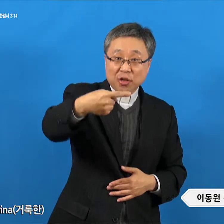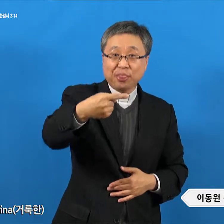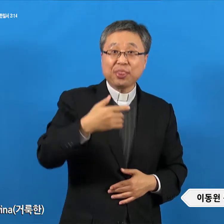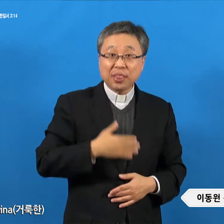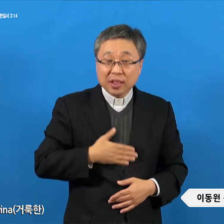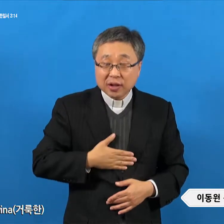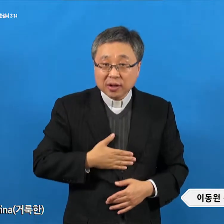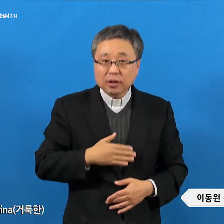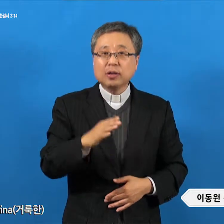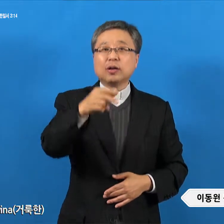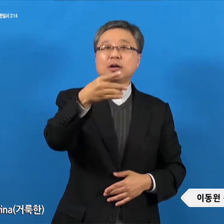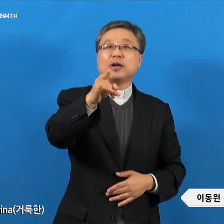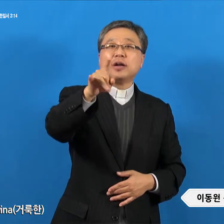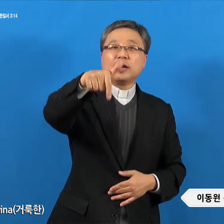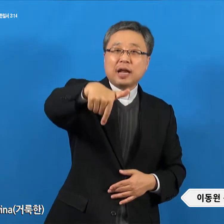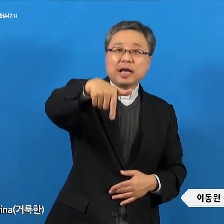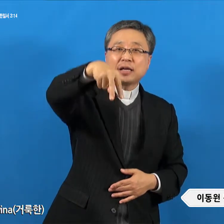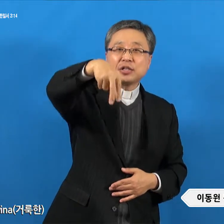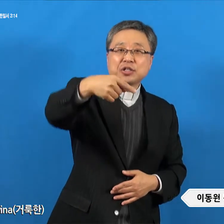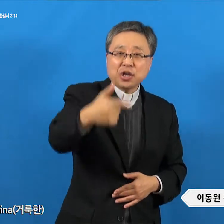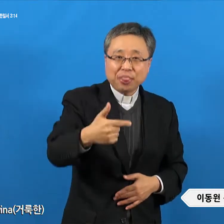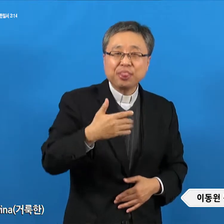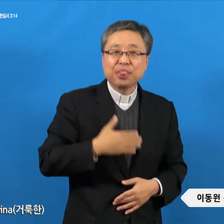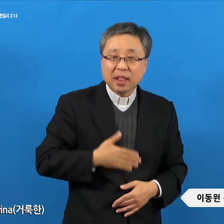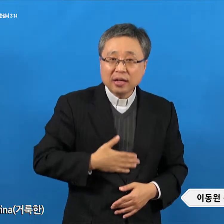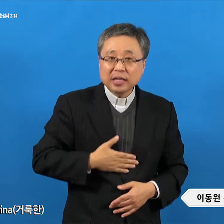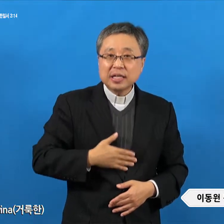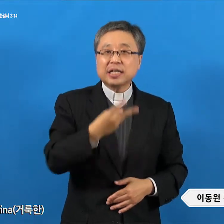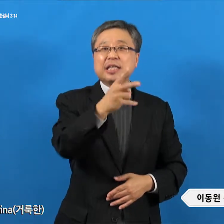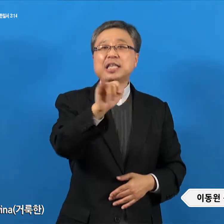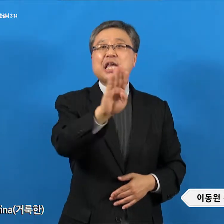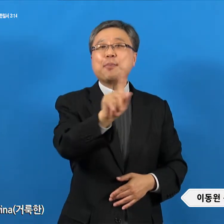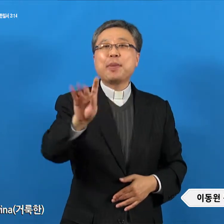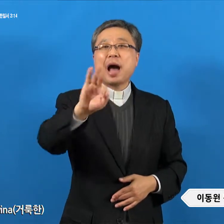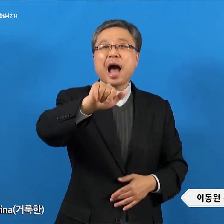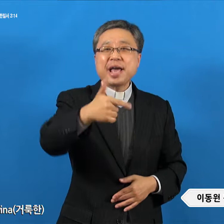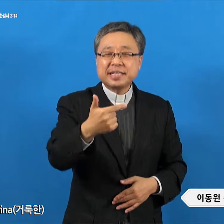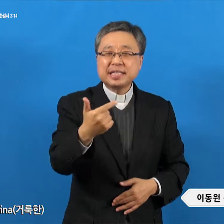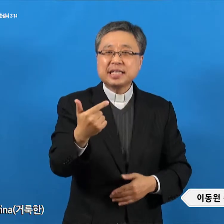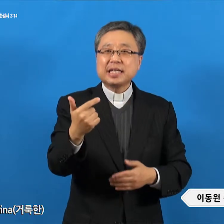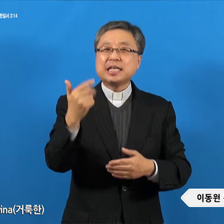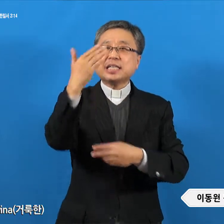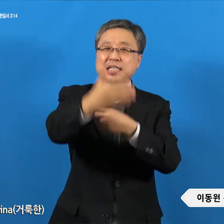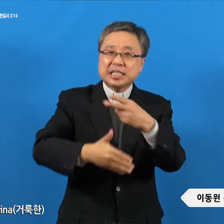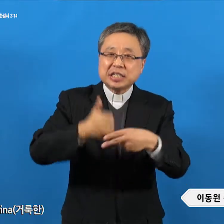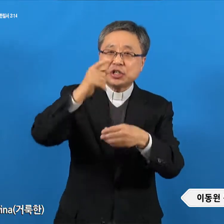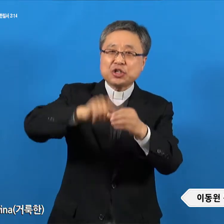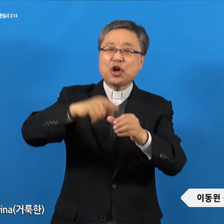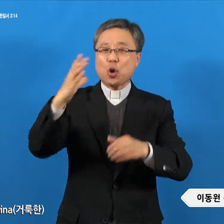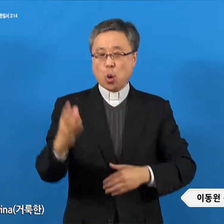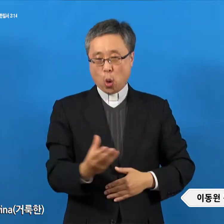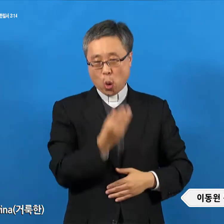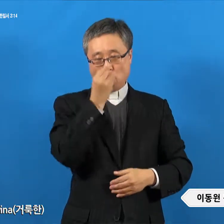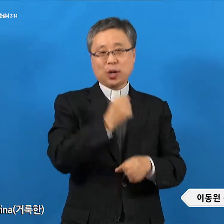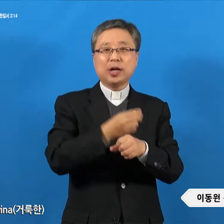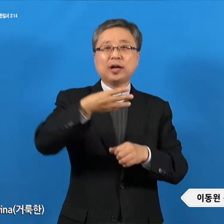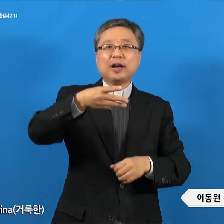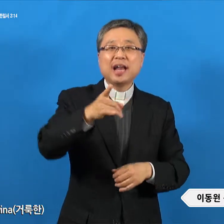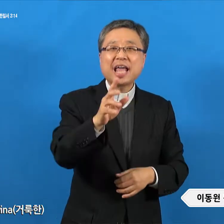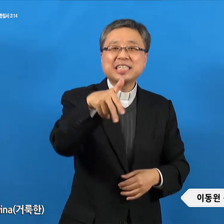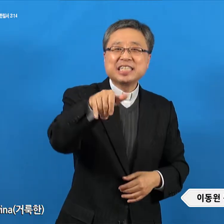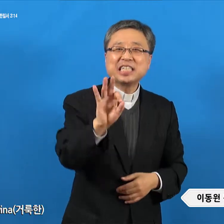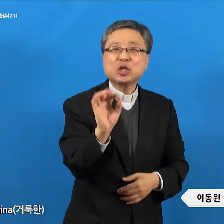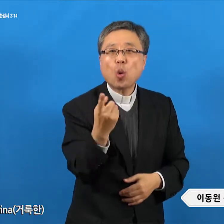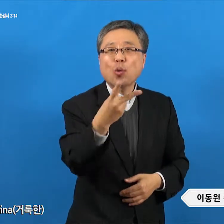뜻입니다. 읽기. 디비나, 영어로는 divine, 신적인, 거룩한 이런 뜻이 됩니다. 렉치오 디비나